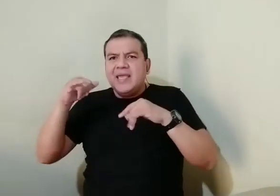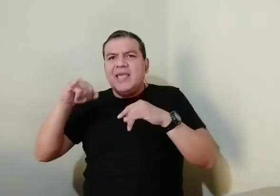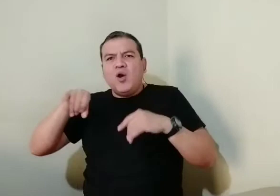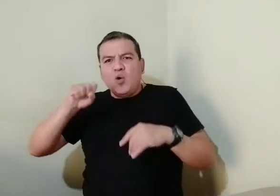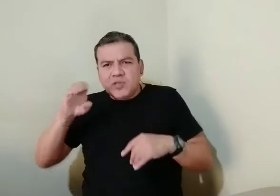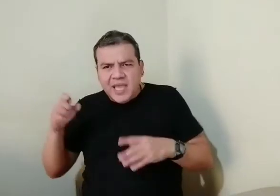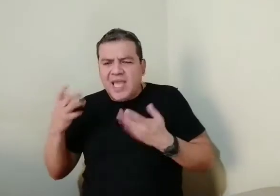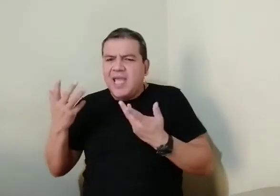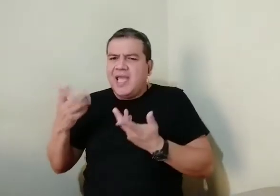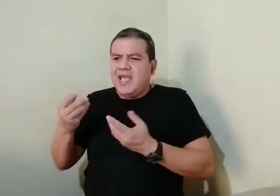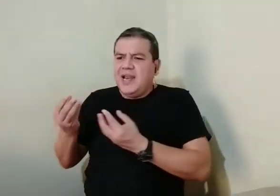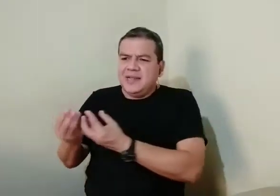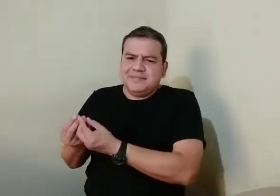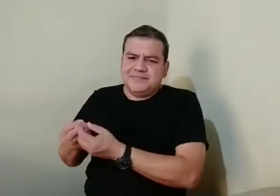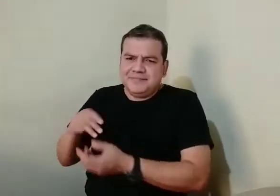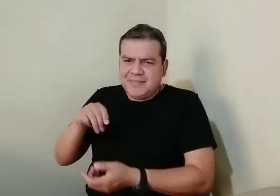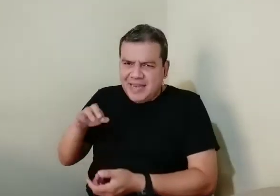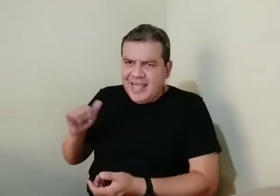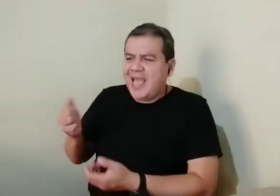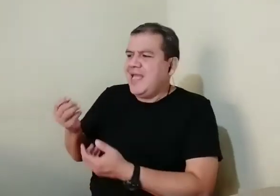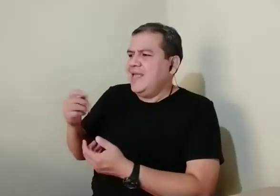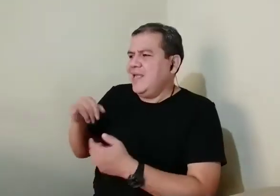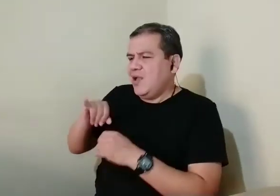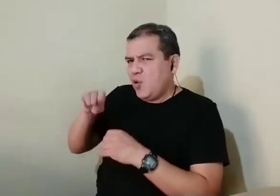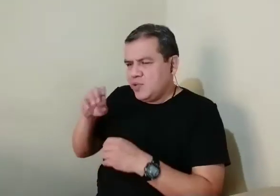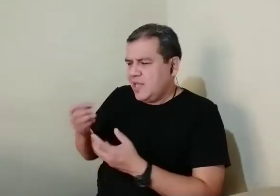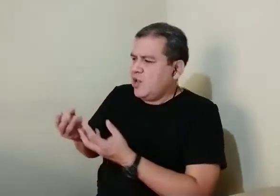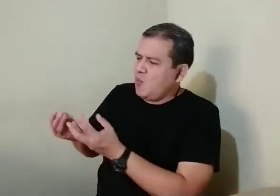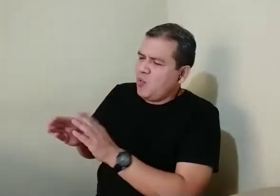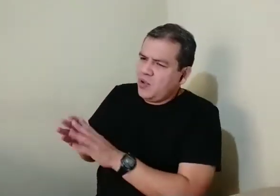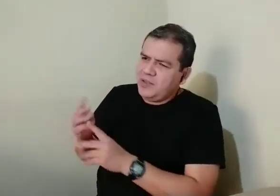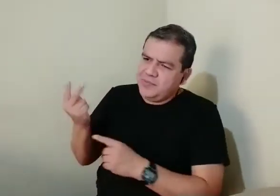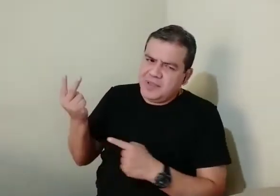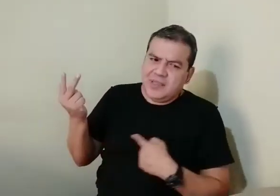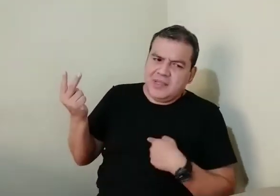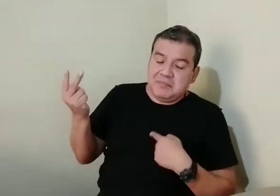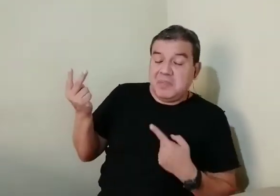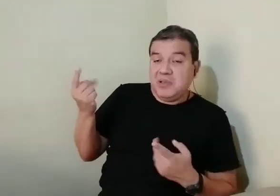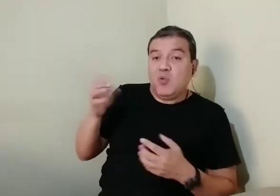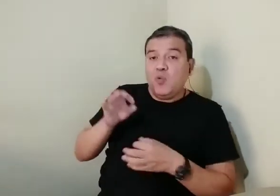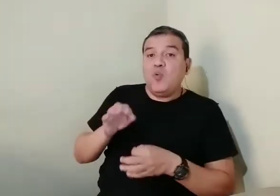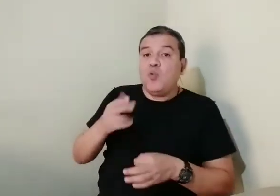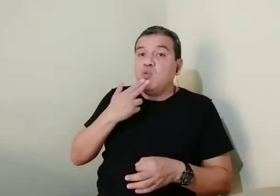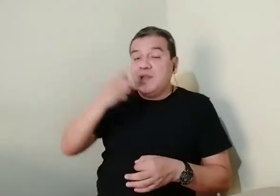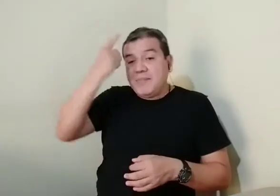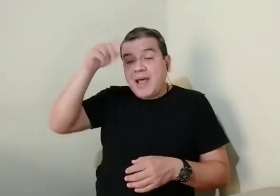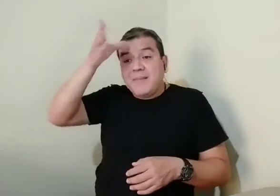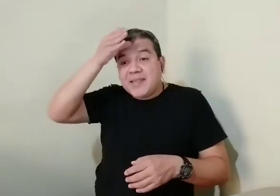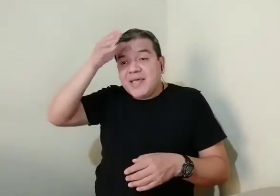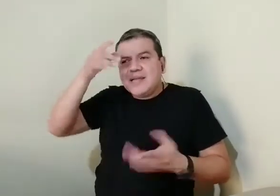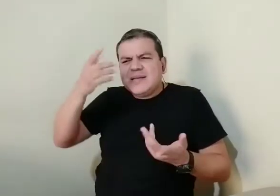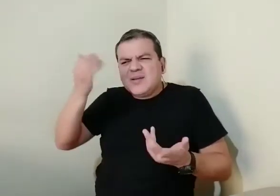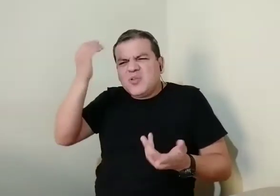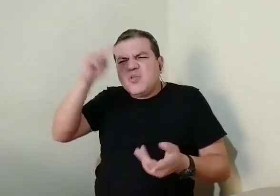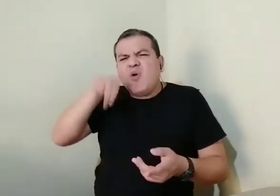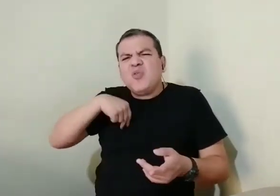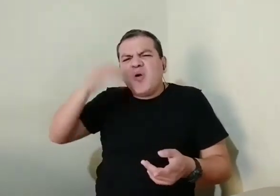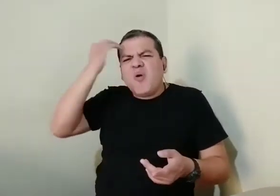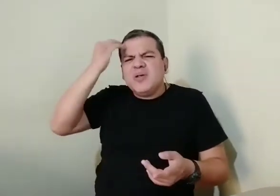y la educación temprana de Jesús. Lucas 1, 26 a 38 y